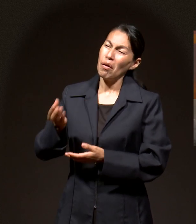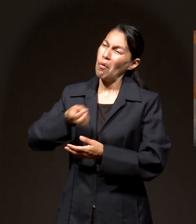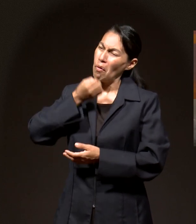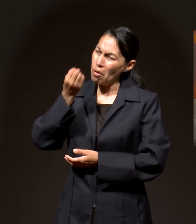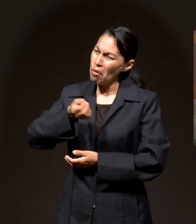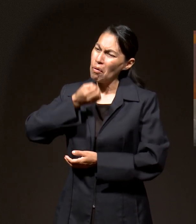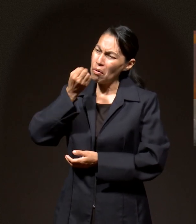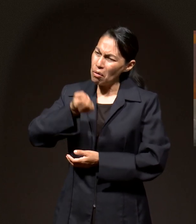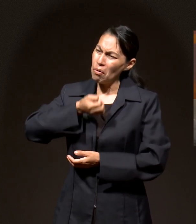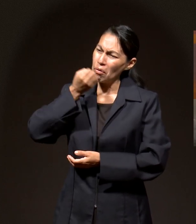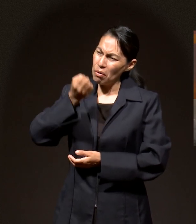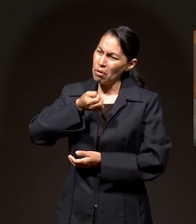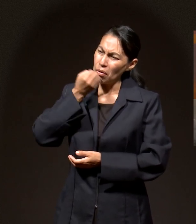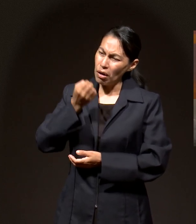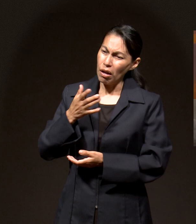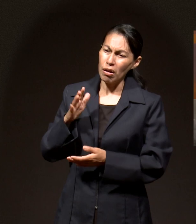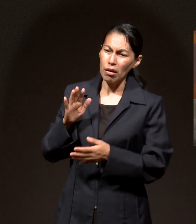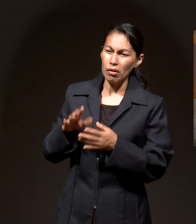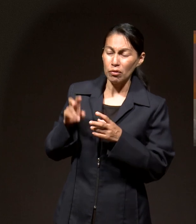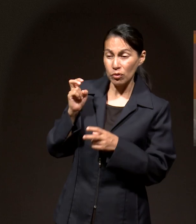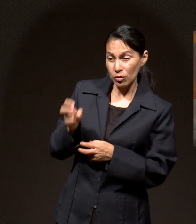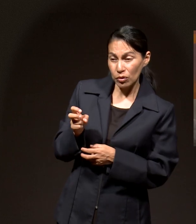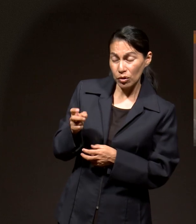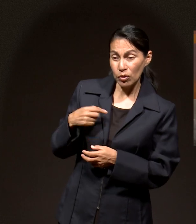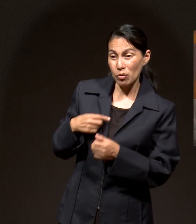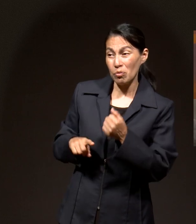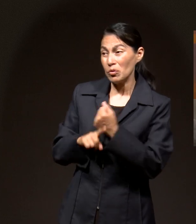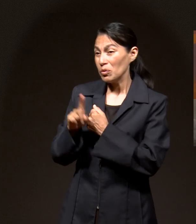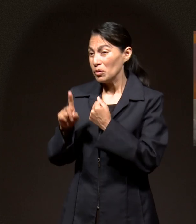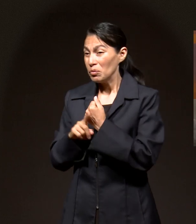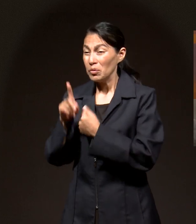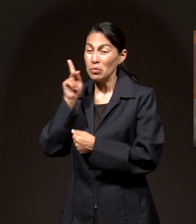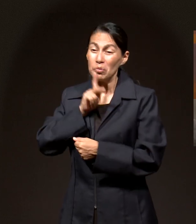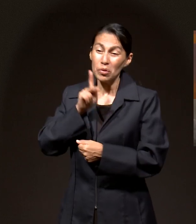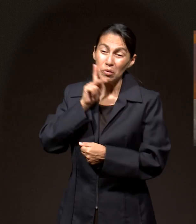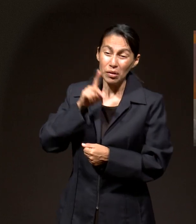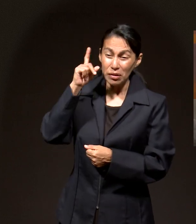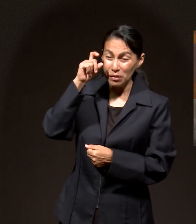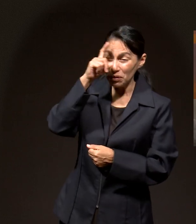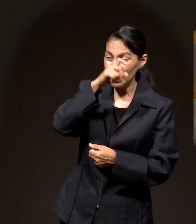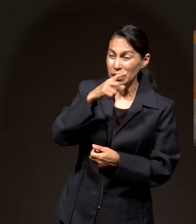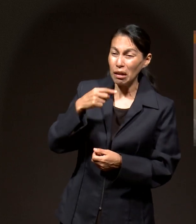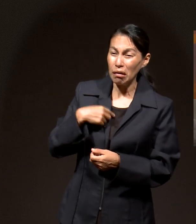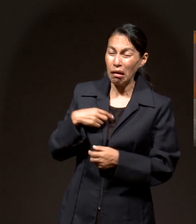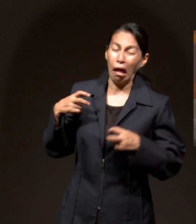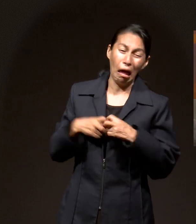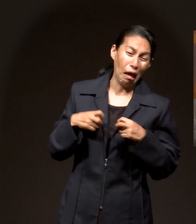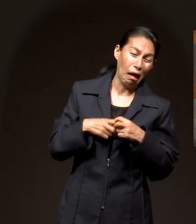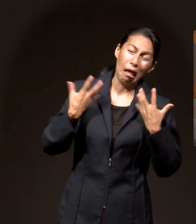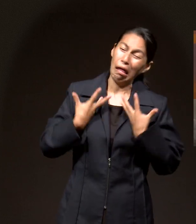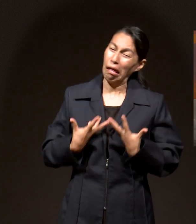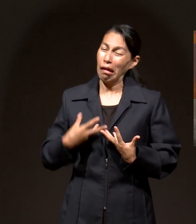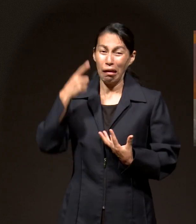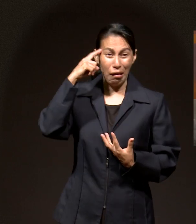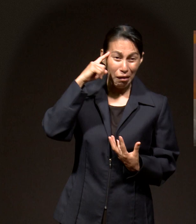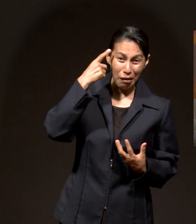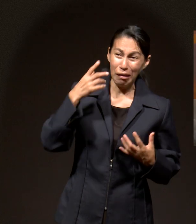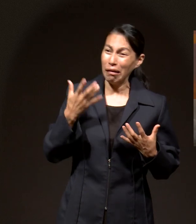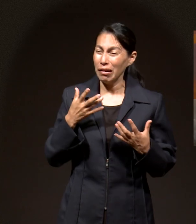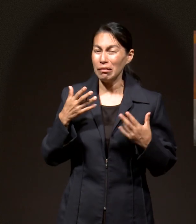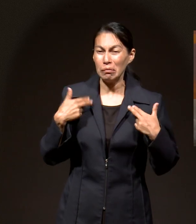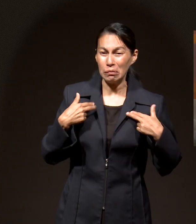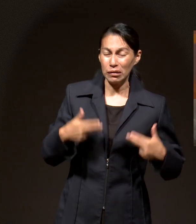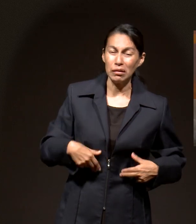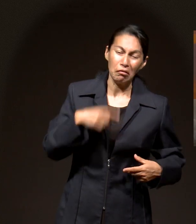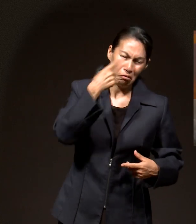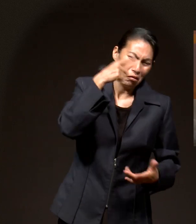Eso me prepara para que cuando yo tenga alguna dificultad, alguna prueba, yo sepa qué hacer. Porque es bien fácil que yo me desespere, que yo llore,